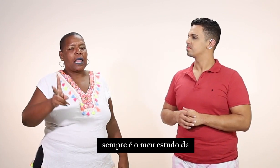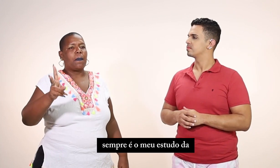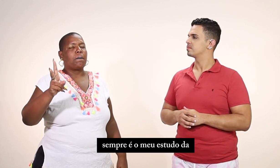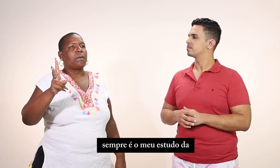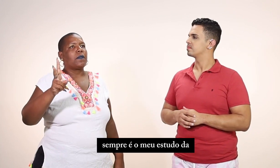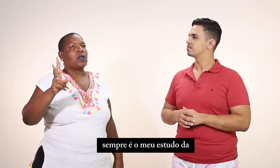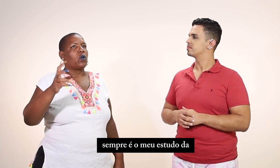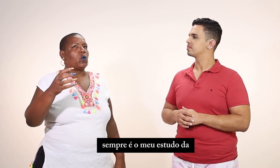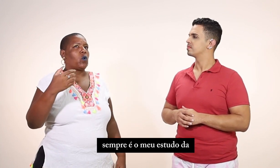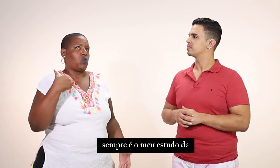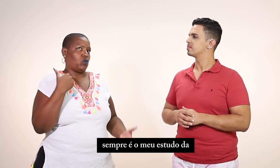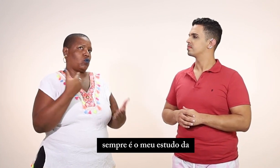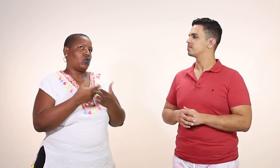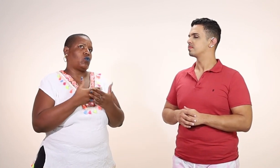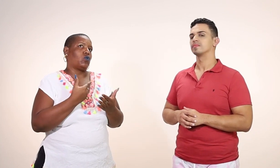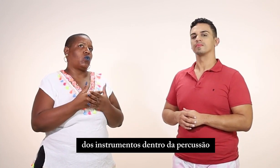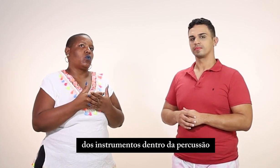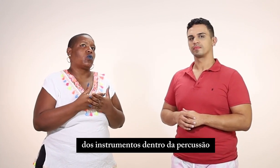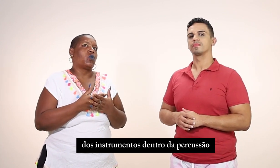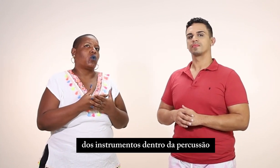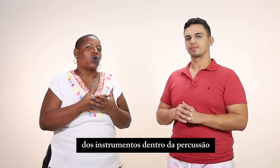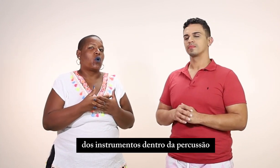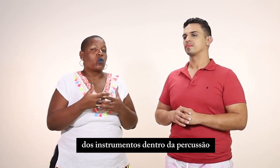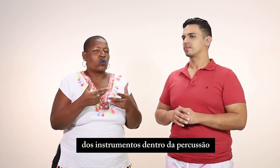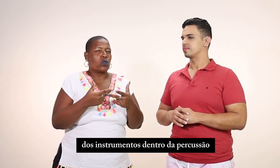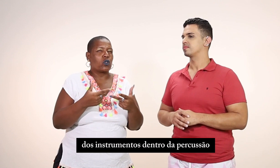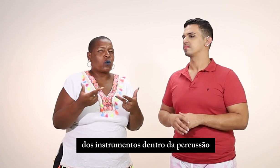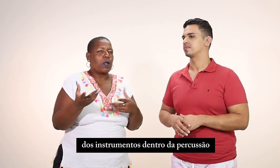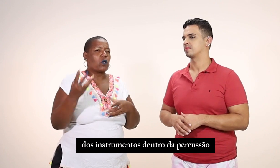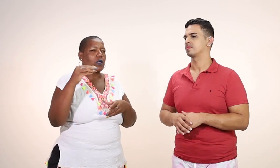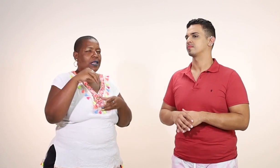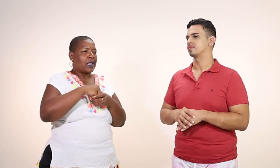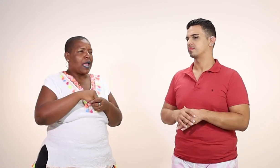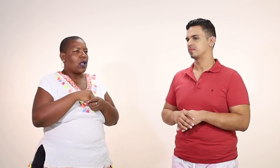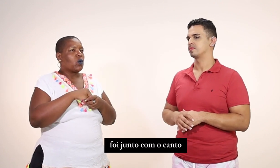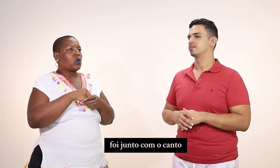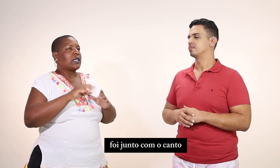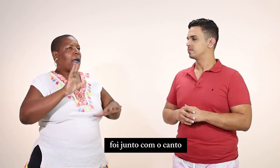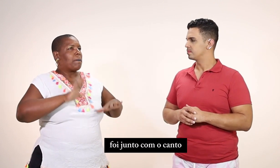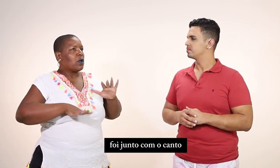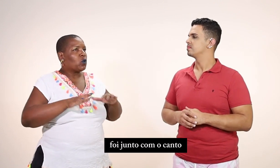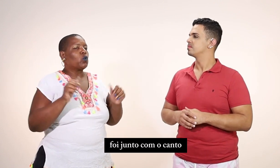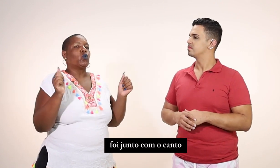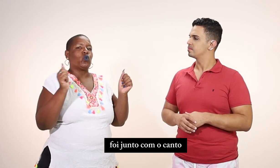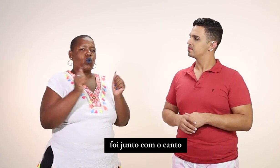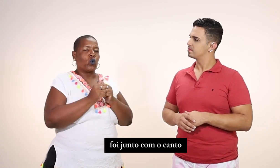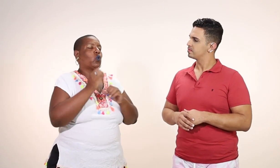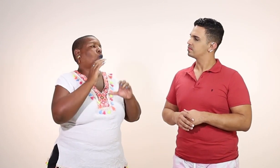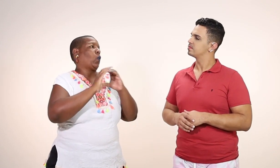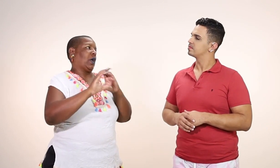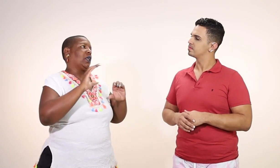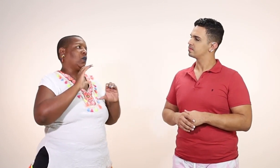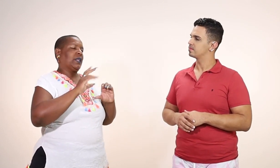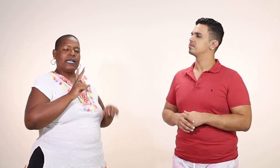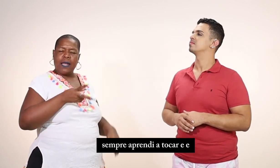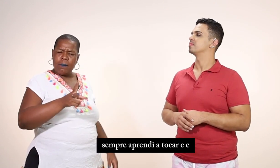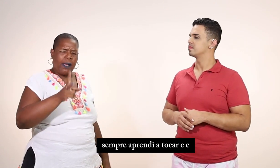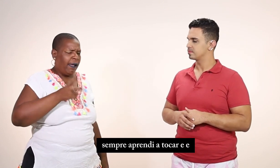o meu estudo dos instrumentos dentro da percussão foi junto com o canto. Sempre